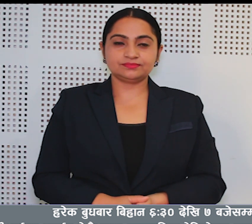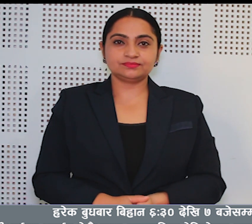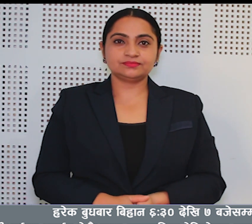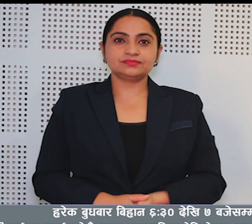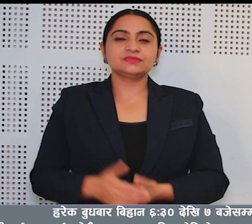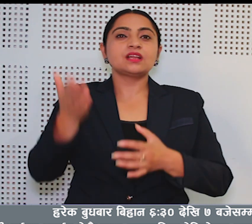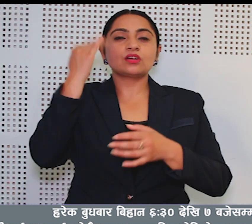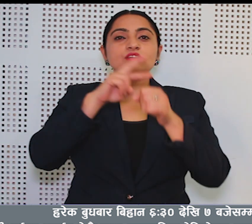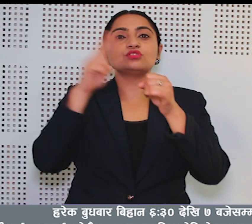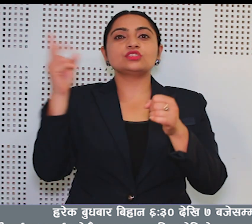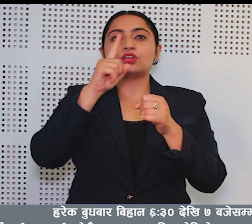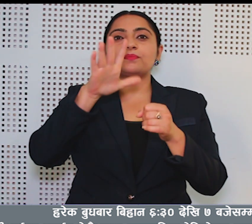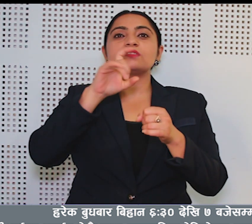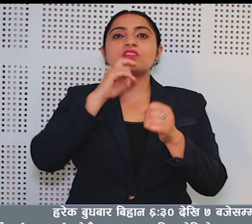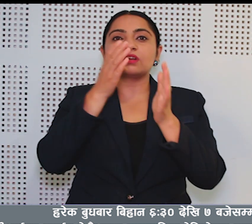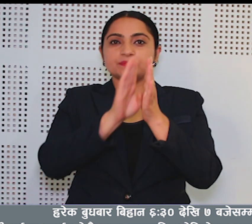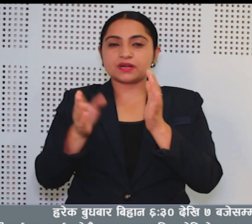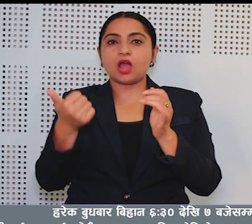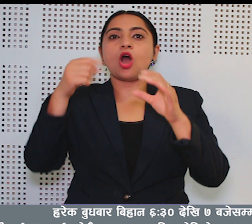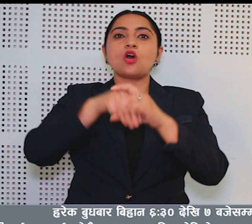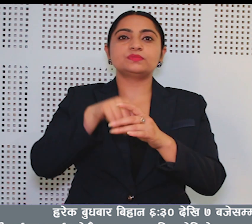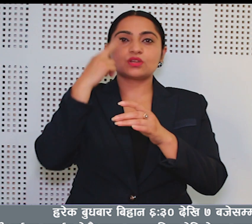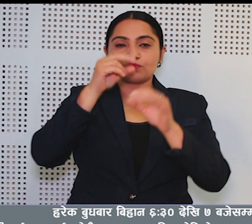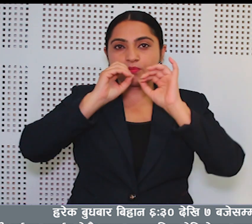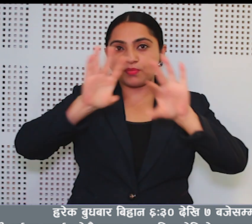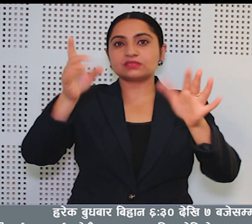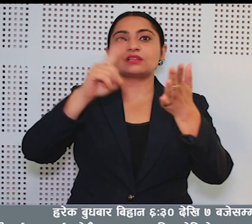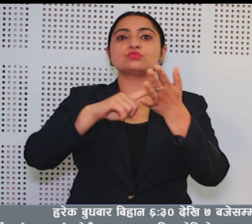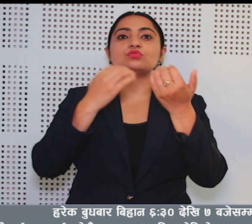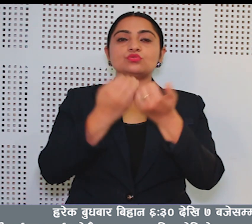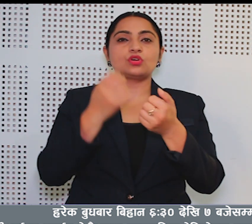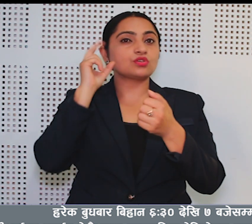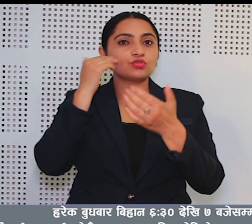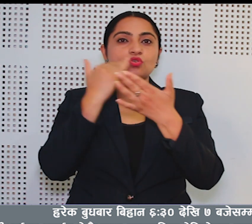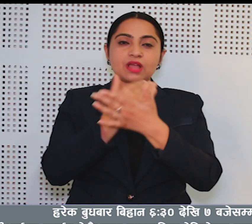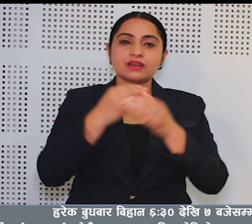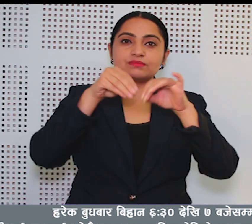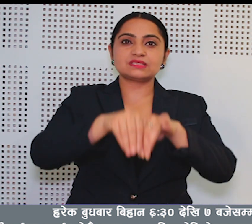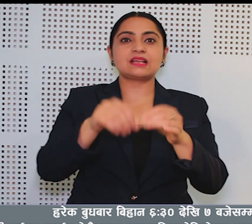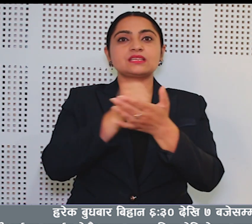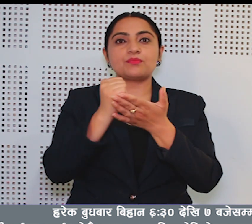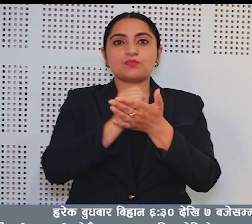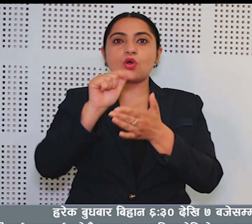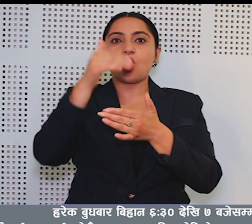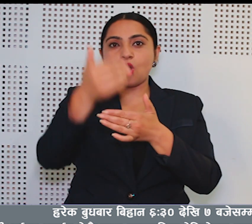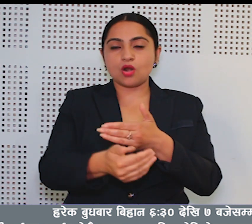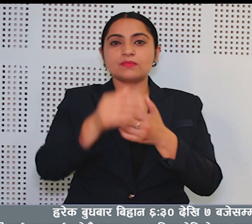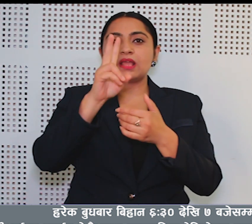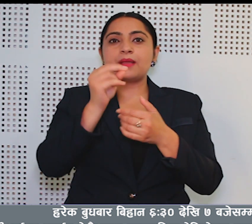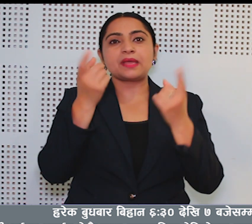गत चैत्र 15 गतेबाट औपचारिक रूपमा प्रसारण शुरू गरिएको रेडियो कार्यक्रम साझा पहलको हालसम्म 20 भाग प्रसारण